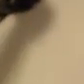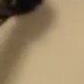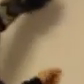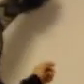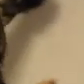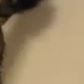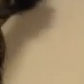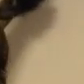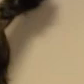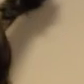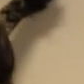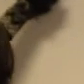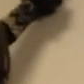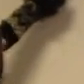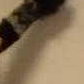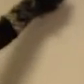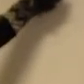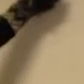años.